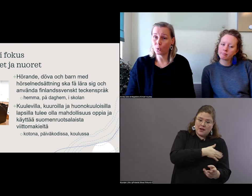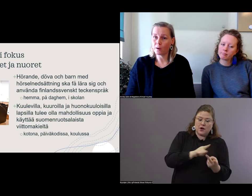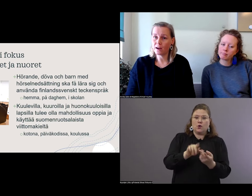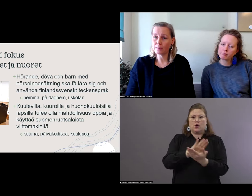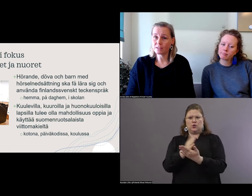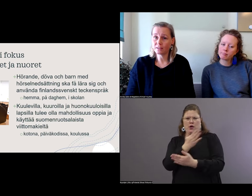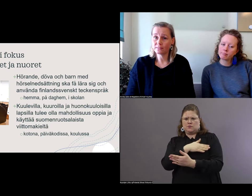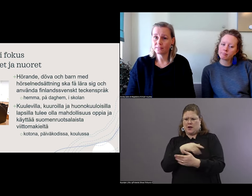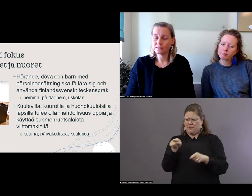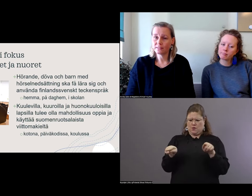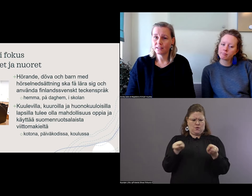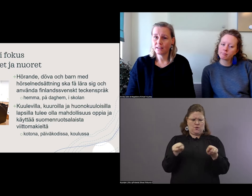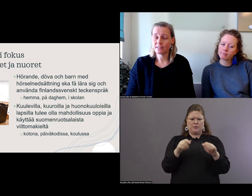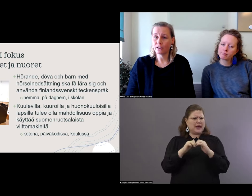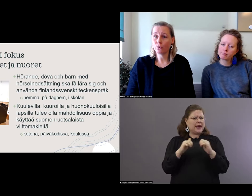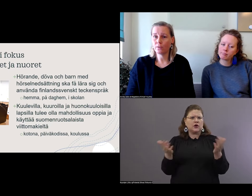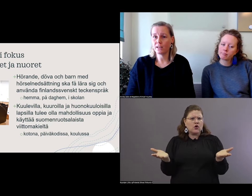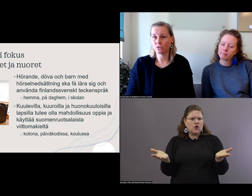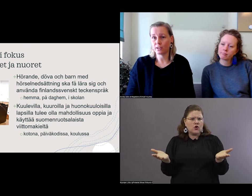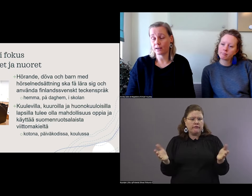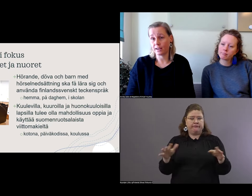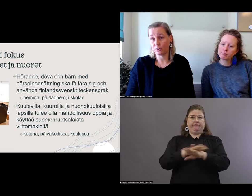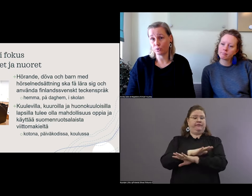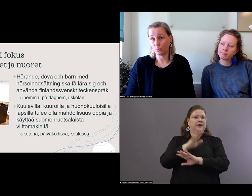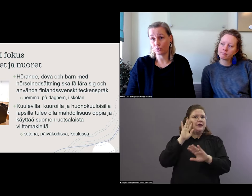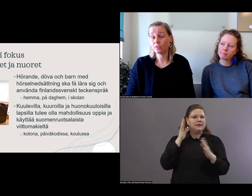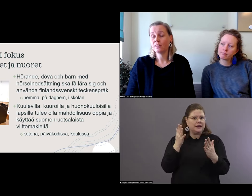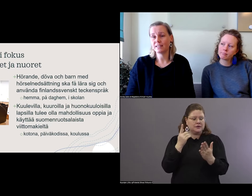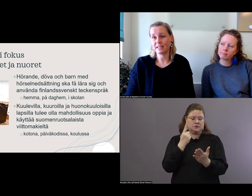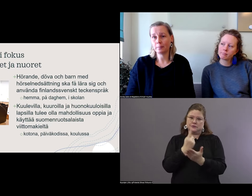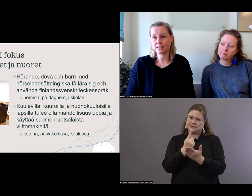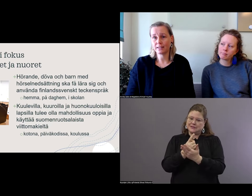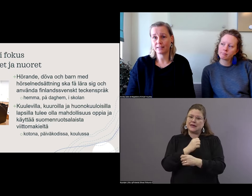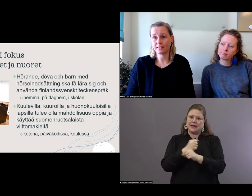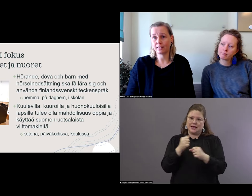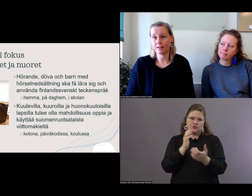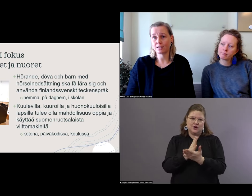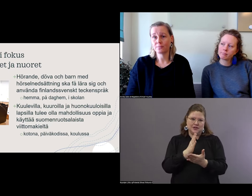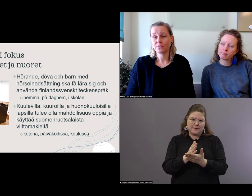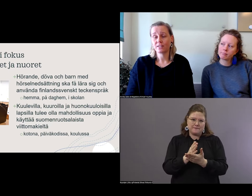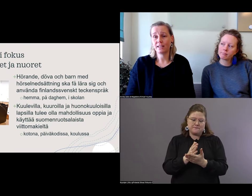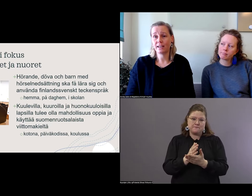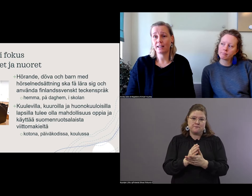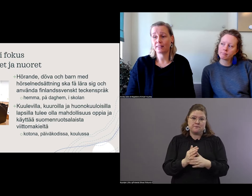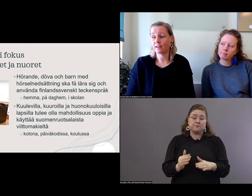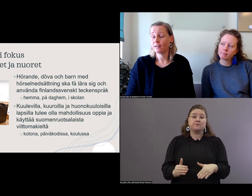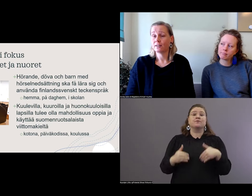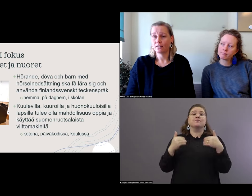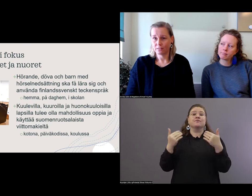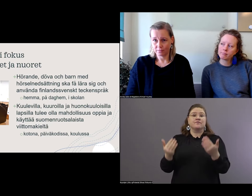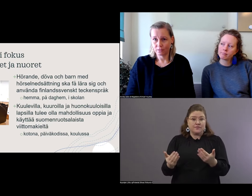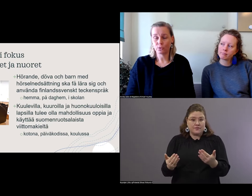tulkkauspalveluilla koulumaailmassa. Ja sehän on hyvin iso tärkeä kysymys. Ja siitä päästään sitten taas siihen,